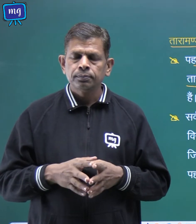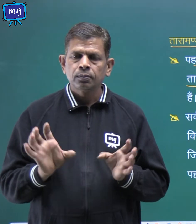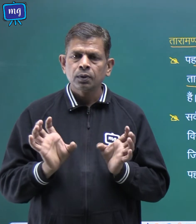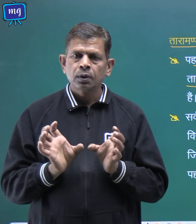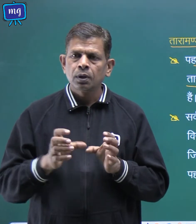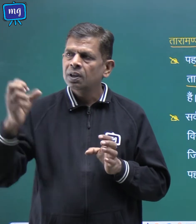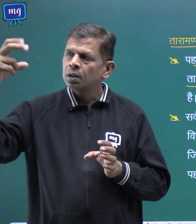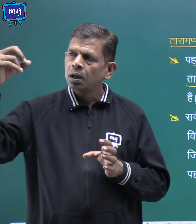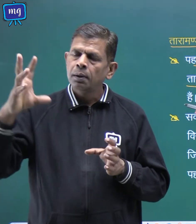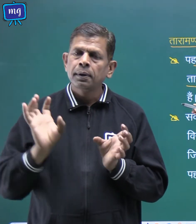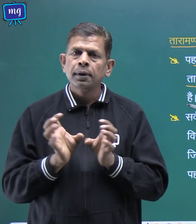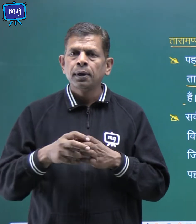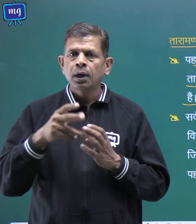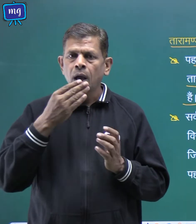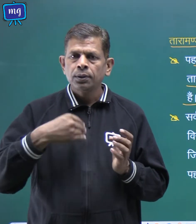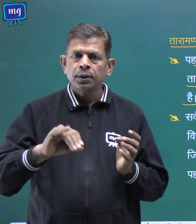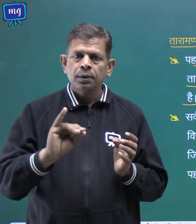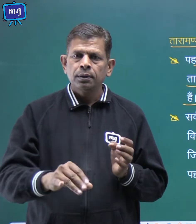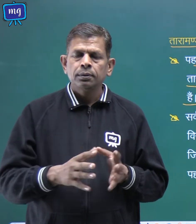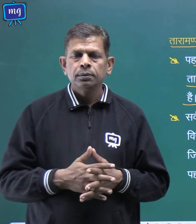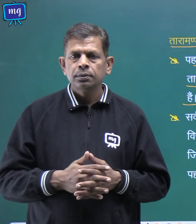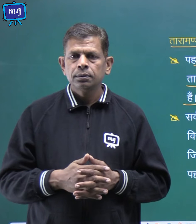तारामंडल कहते हैं।